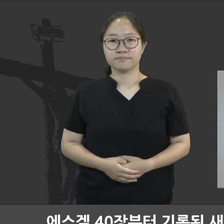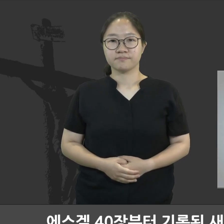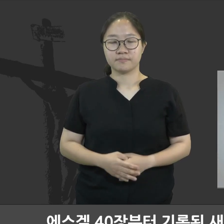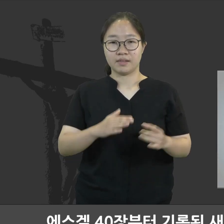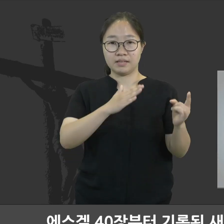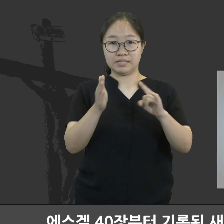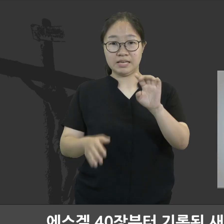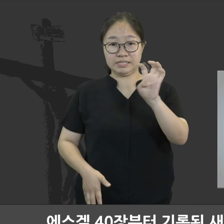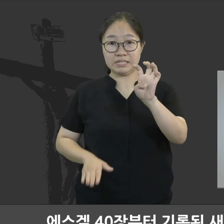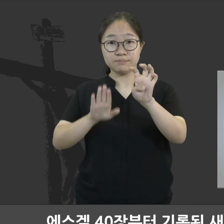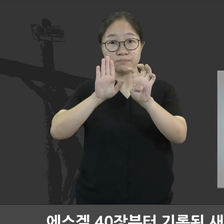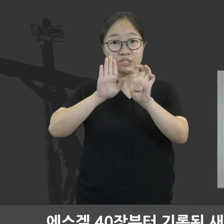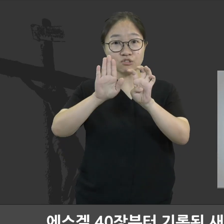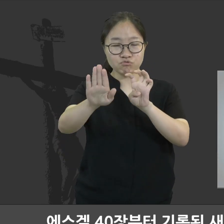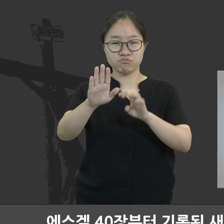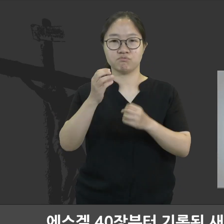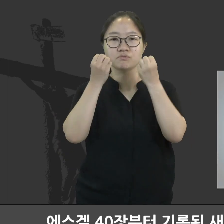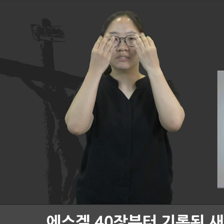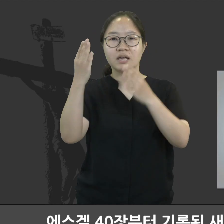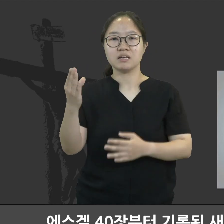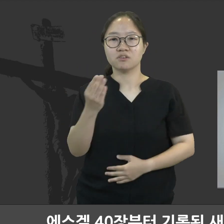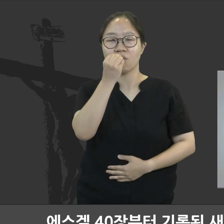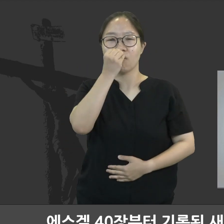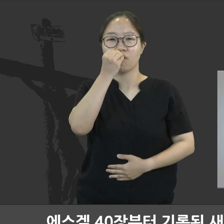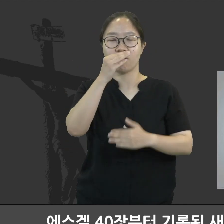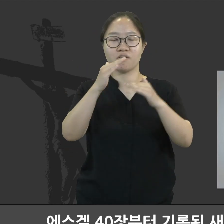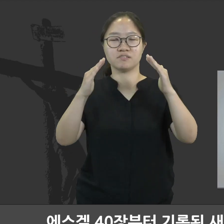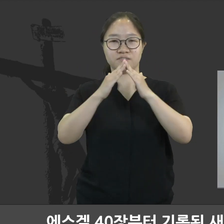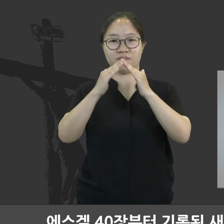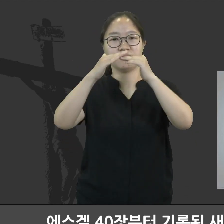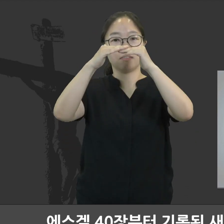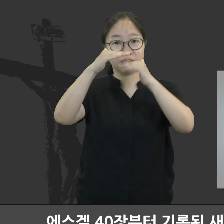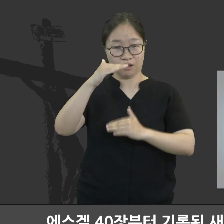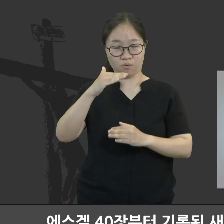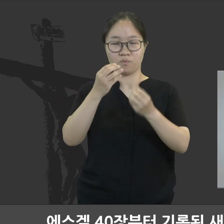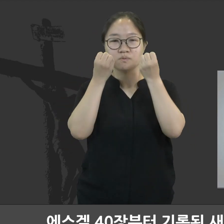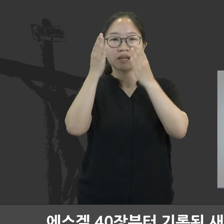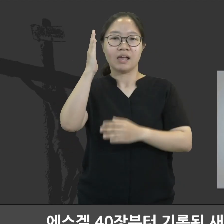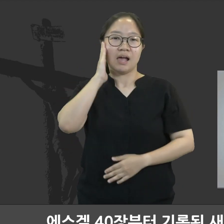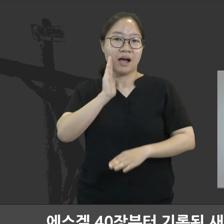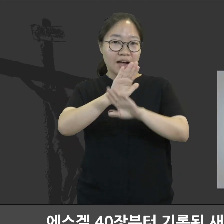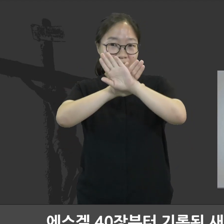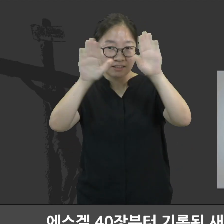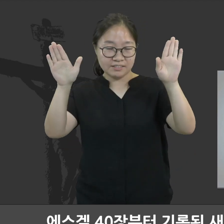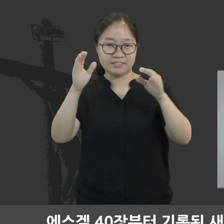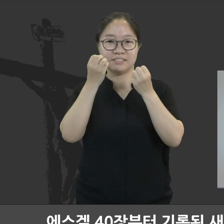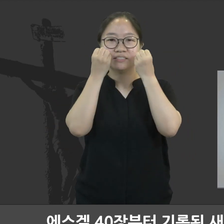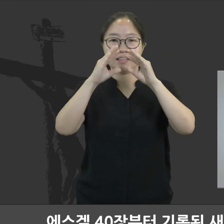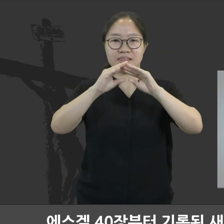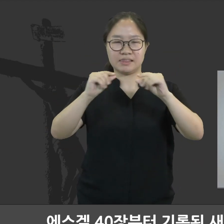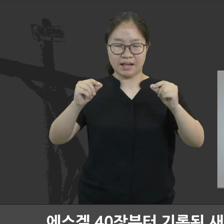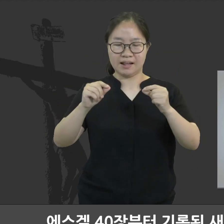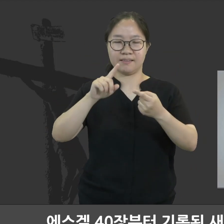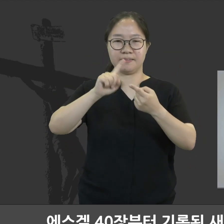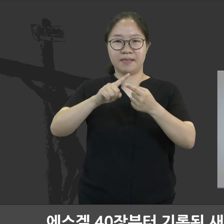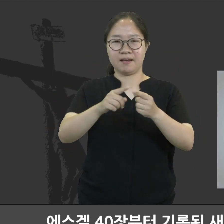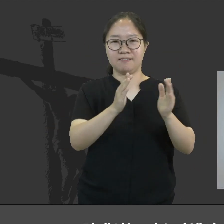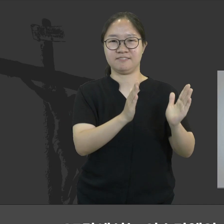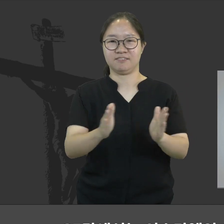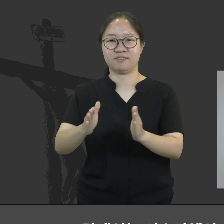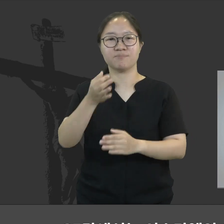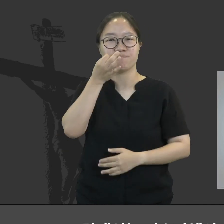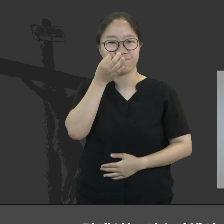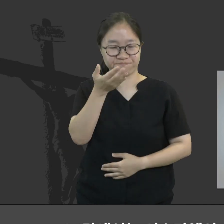에스겔 40장부터 기록된 새 성전에 관한 내용들은 새 하늘과 새 땅의 새로운 질서를 보여줍니다.